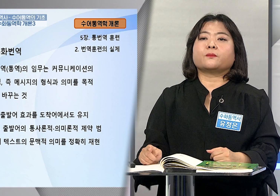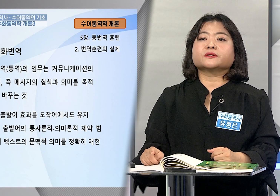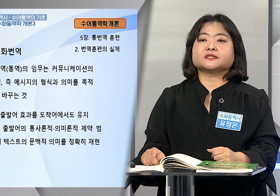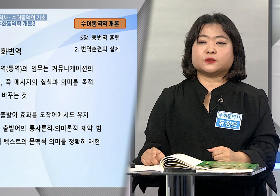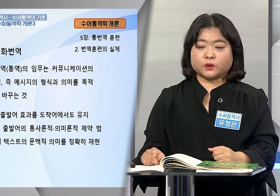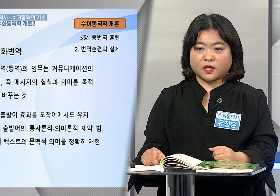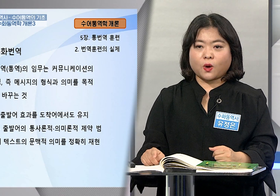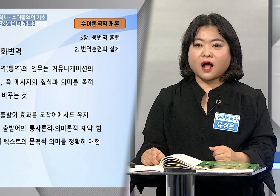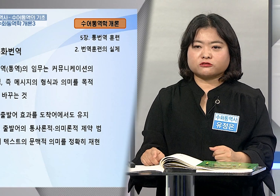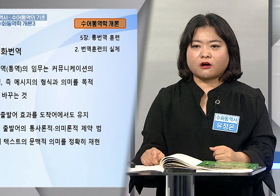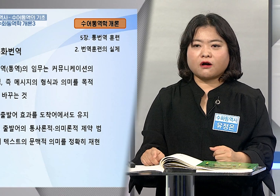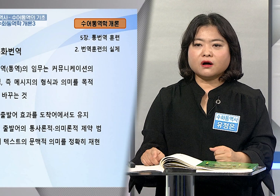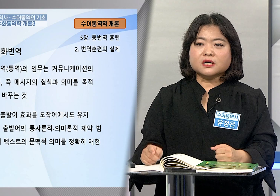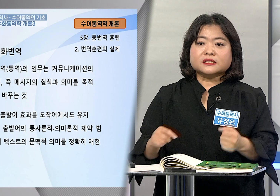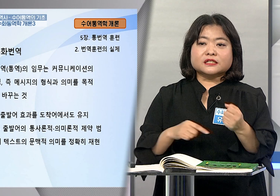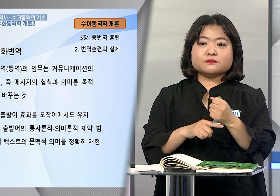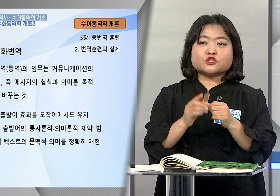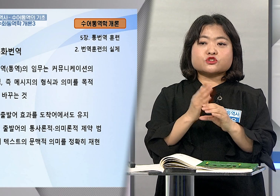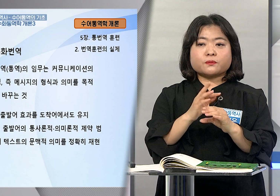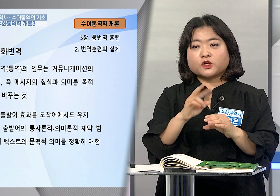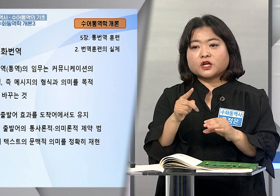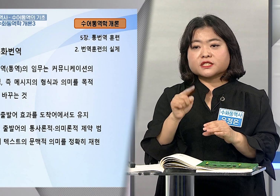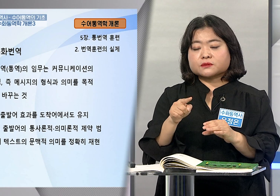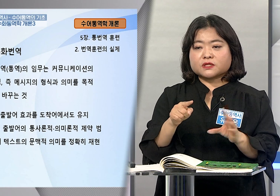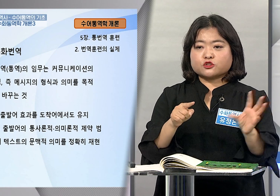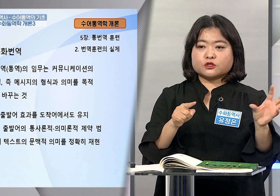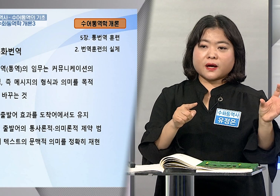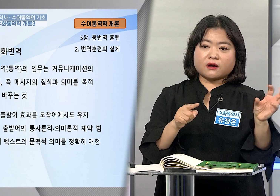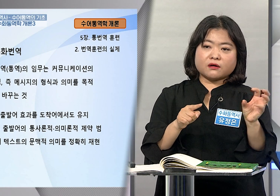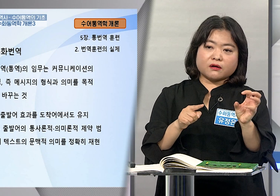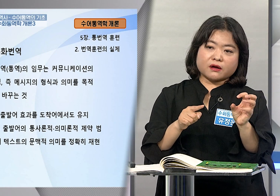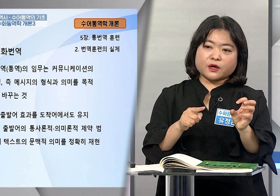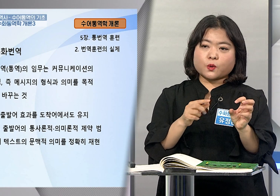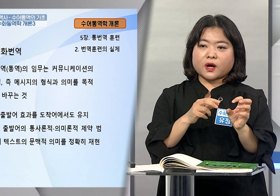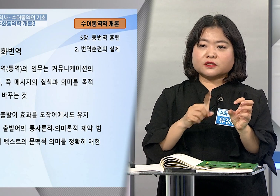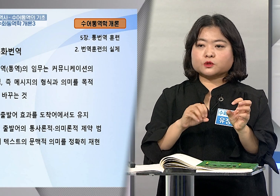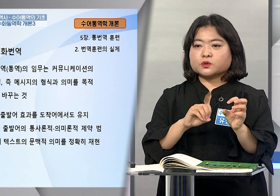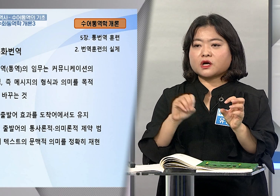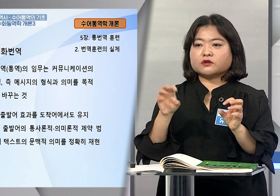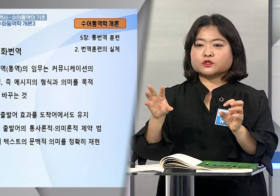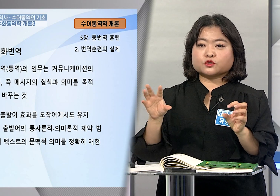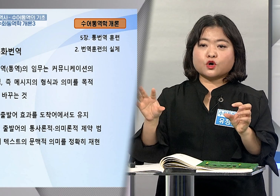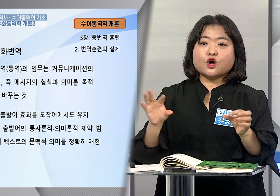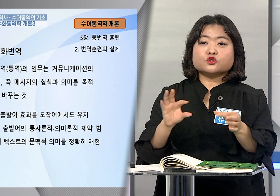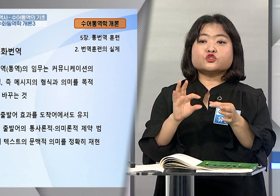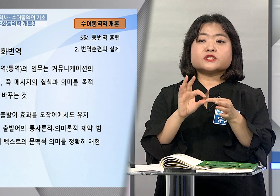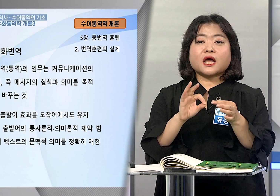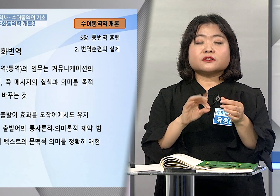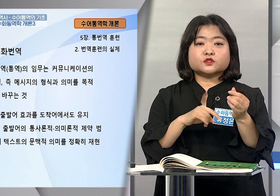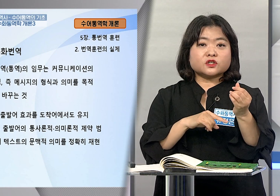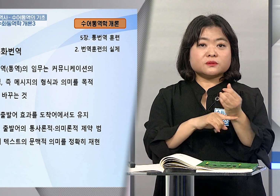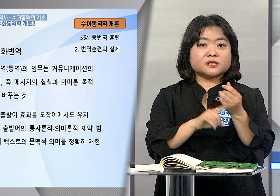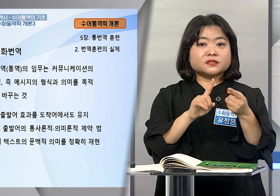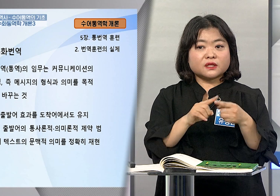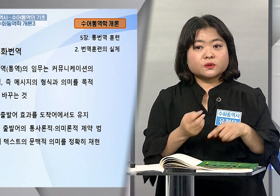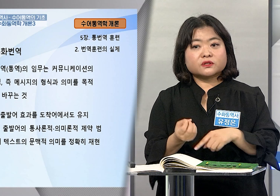스코퍼스 이론이라고 하고요. 의미 중심 번역이 있습니다. 출발어의 효과를 도착어에서도 유지를 하는 거죠. 의미를 그대로